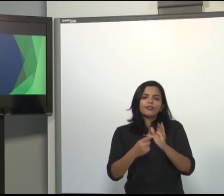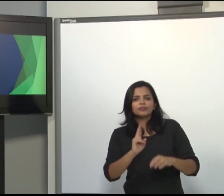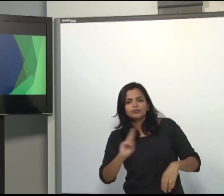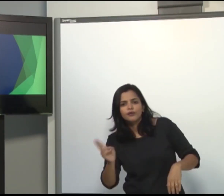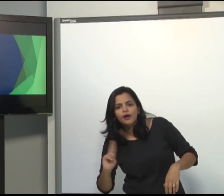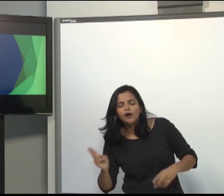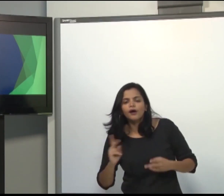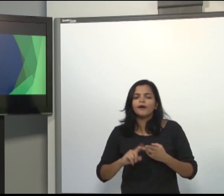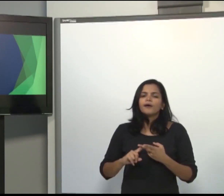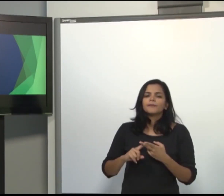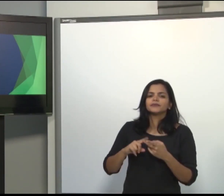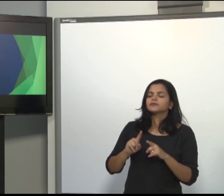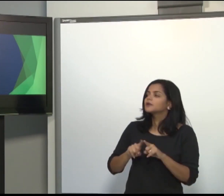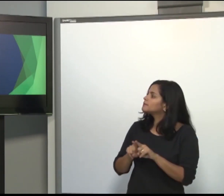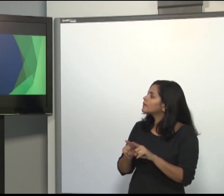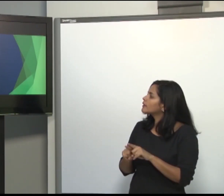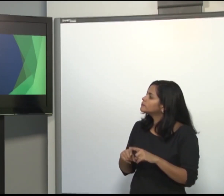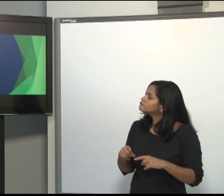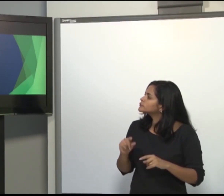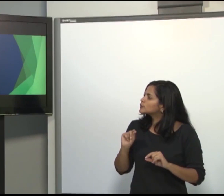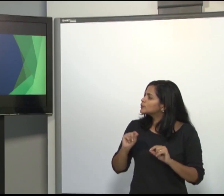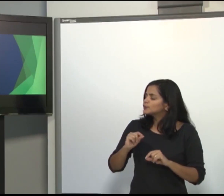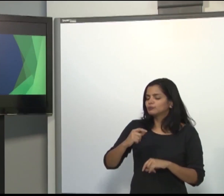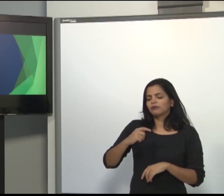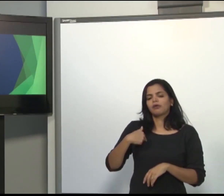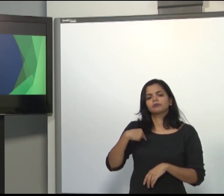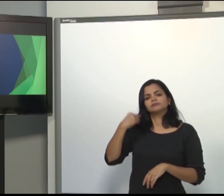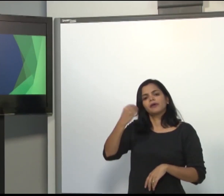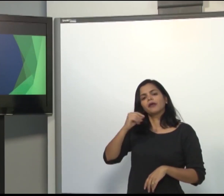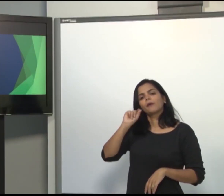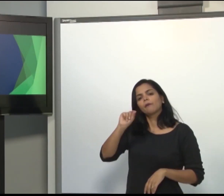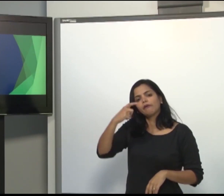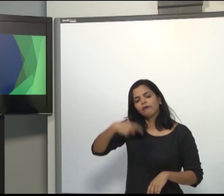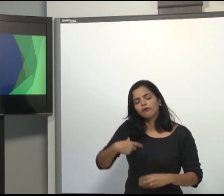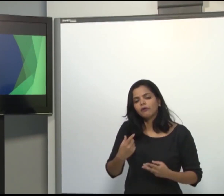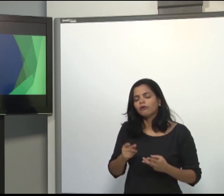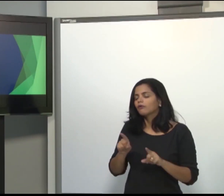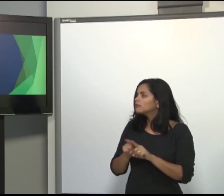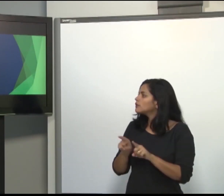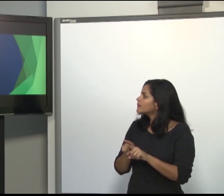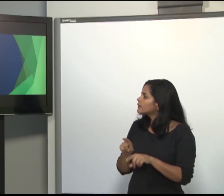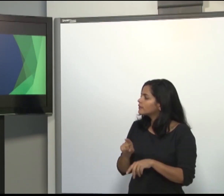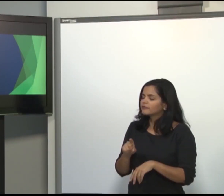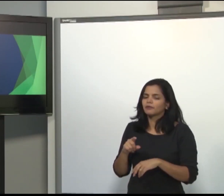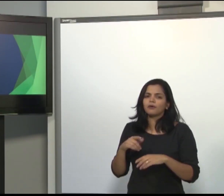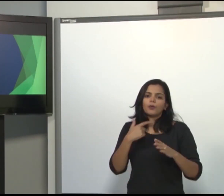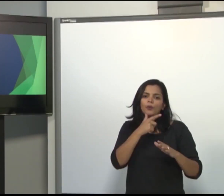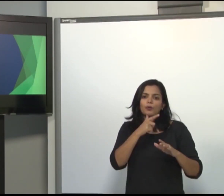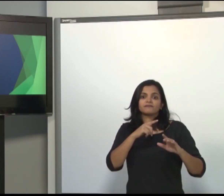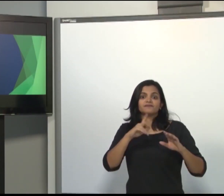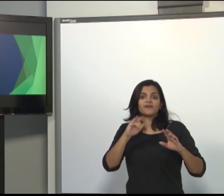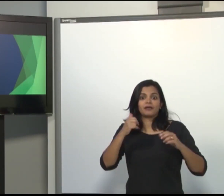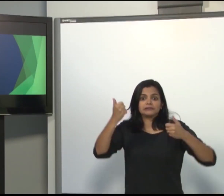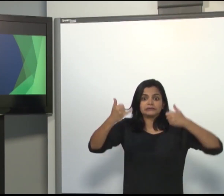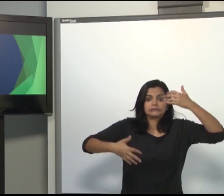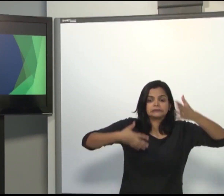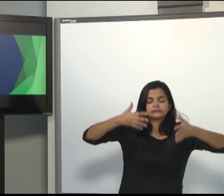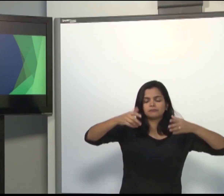onde explica-se o nome, trabalha-se com apontações,